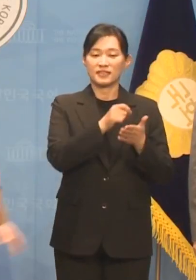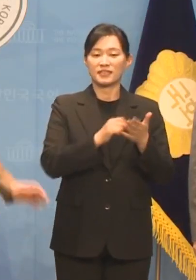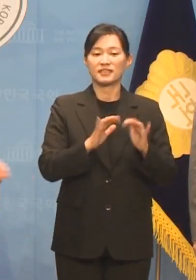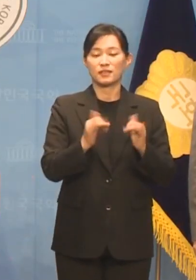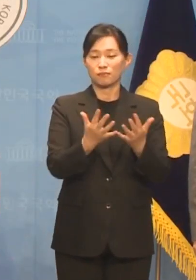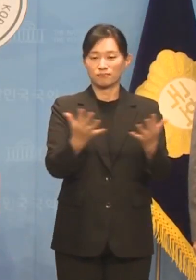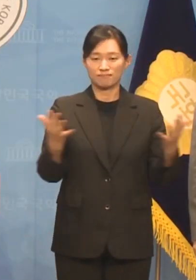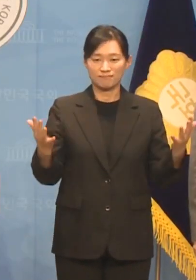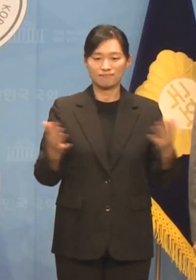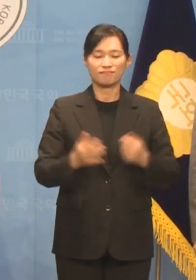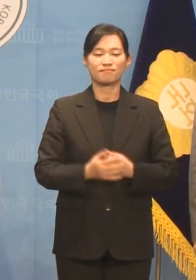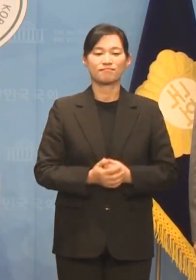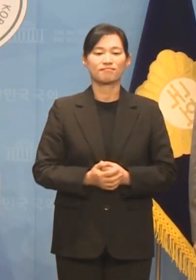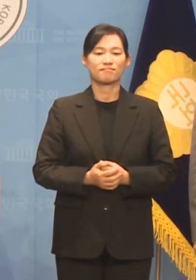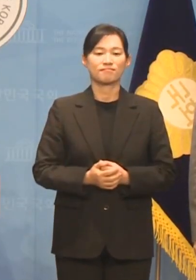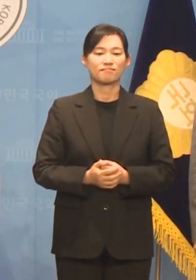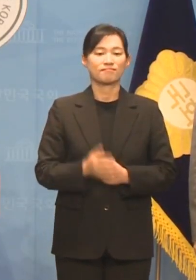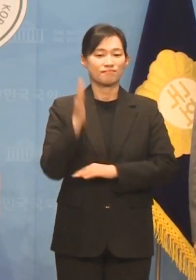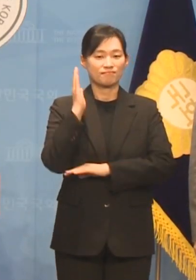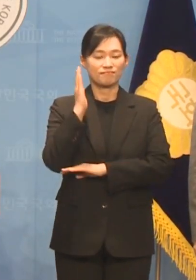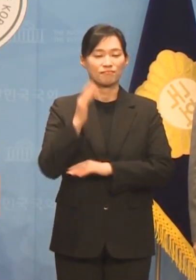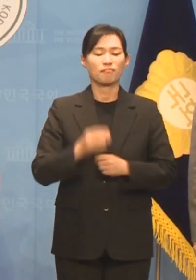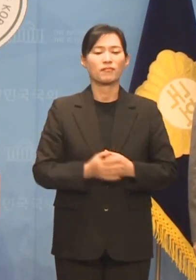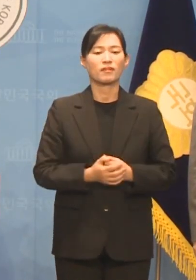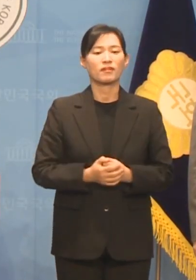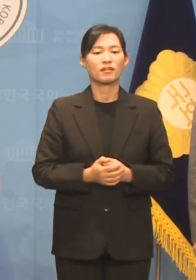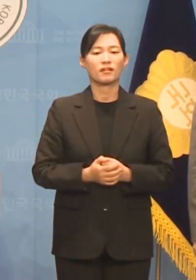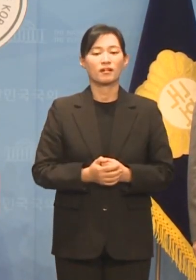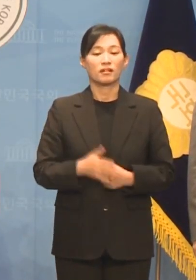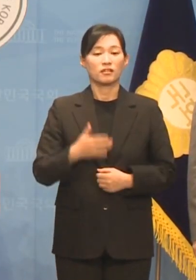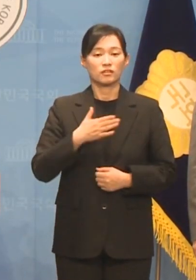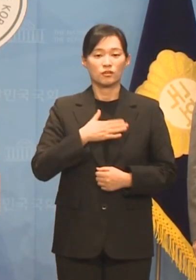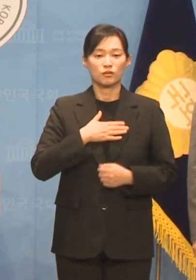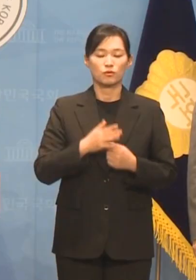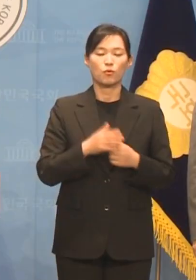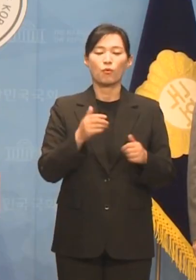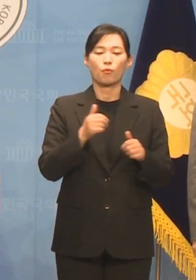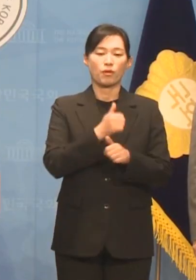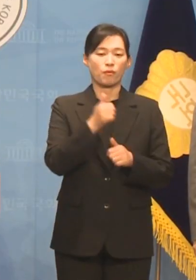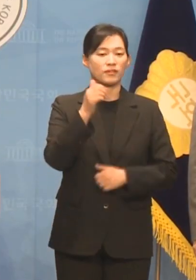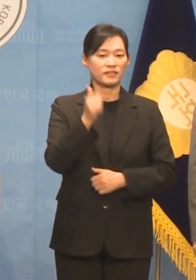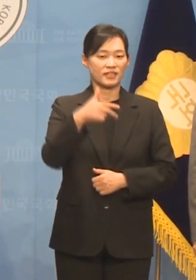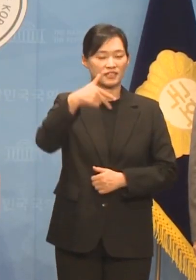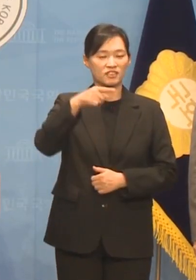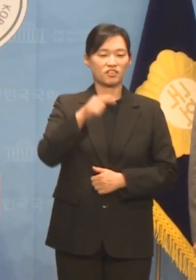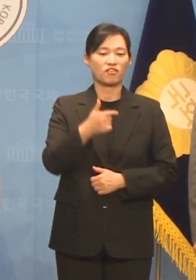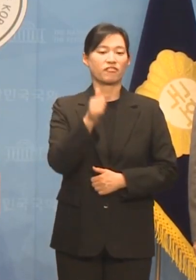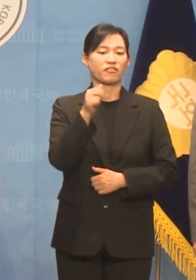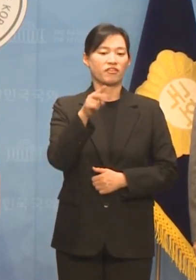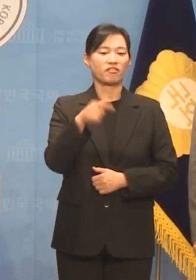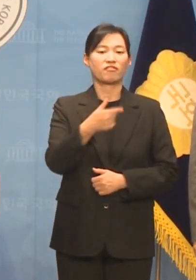기자회견을 하러 왔습니다. 저는 위원장 전현희입니다.